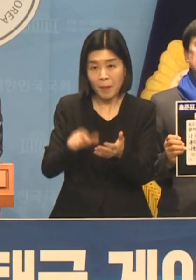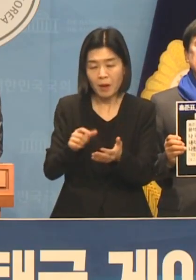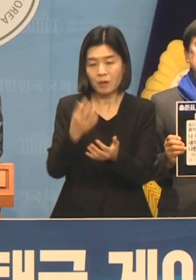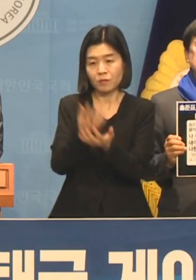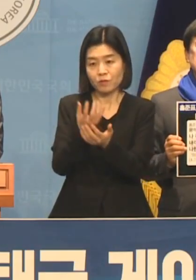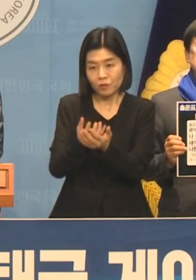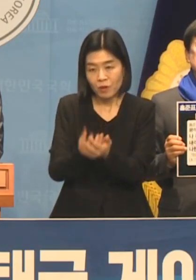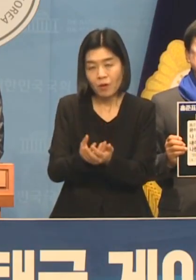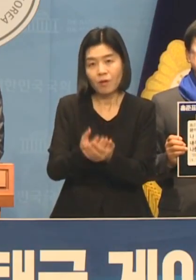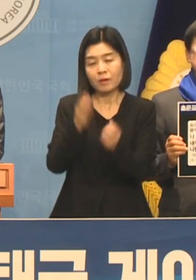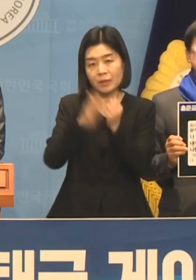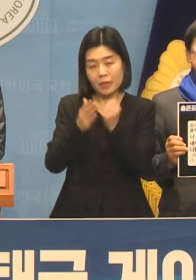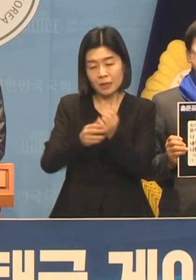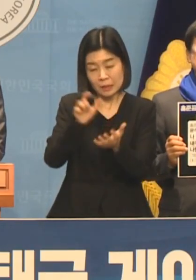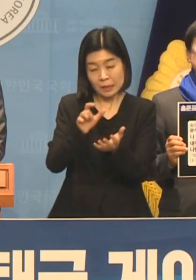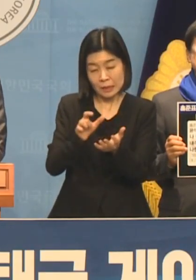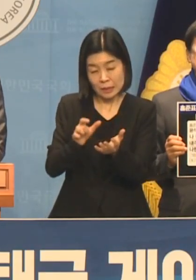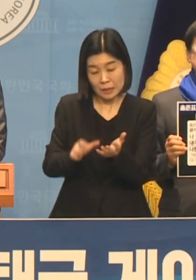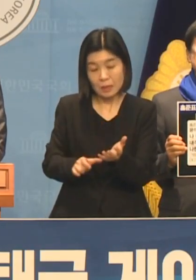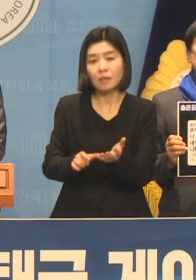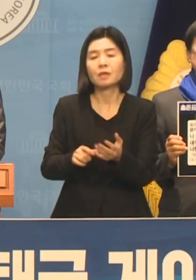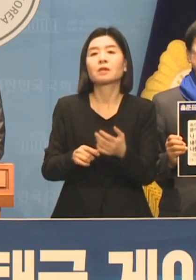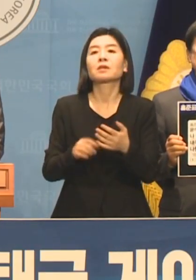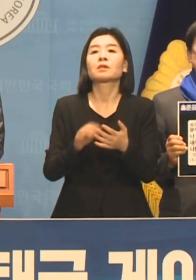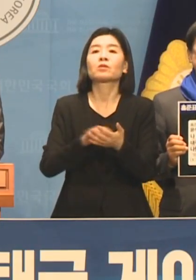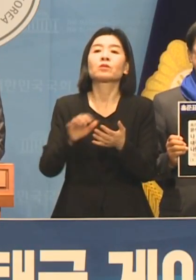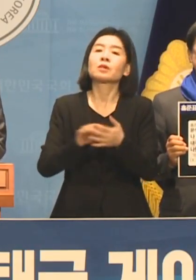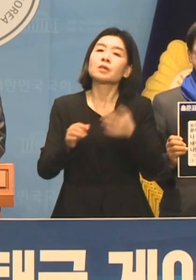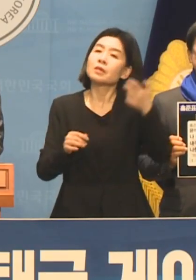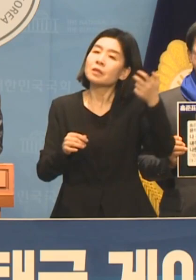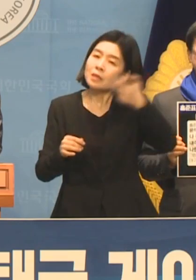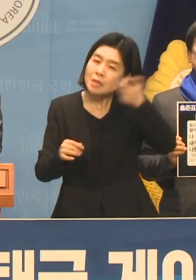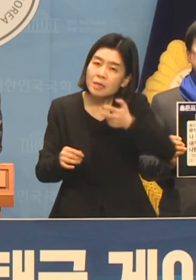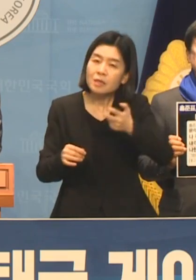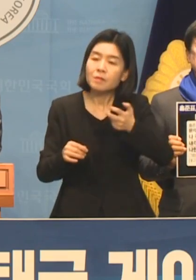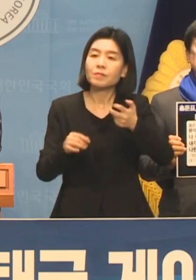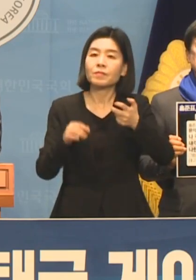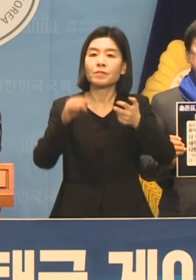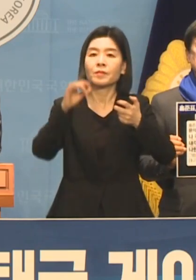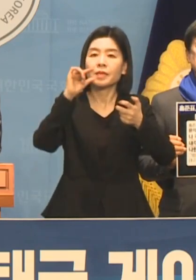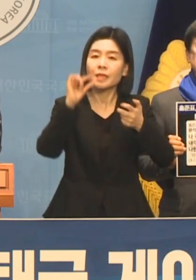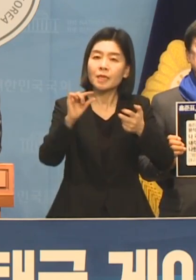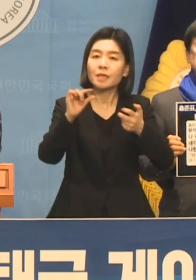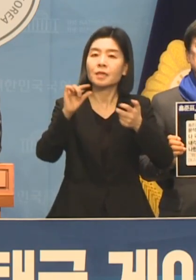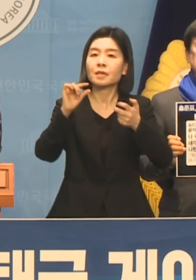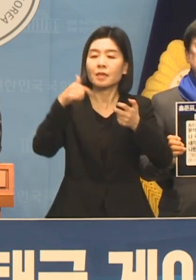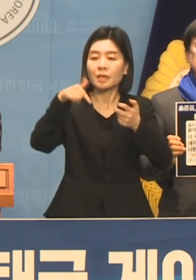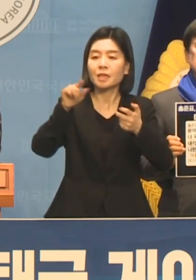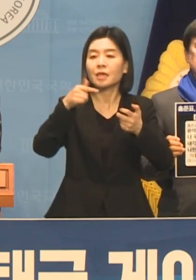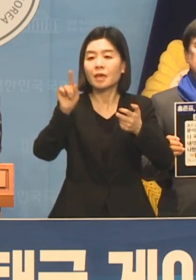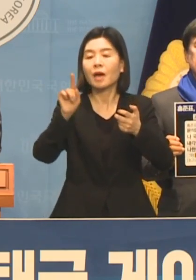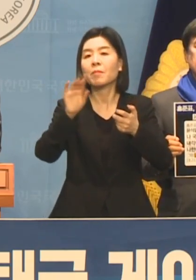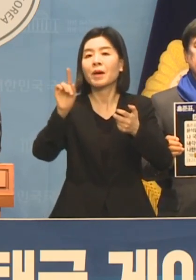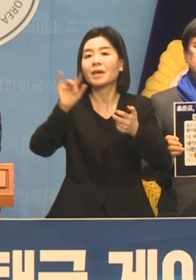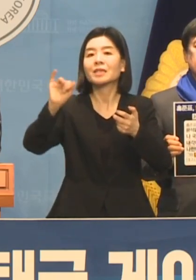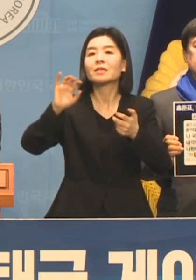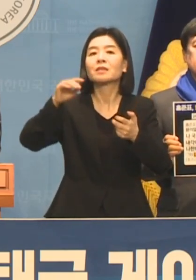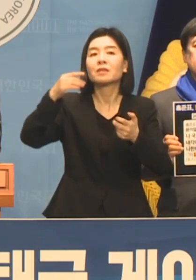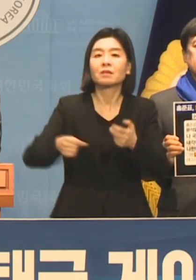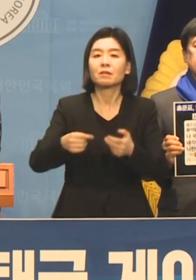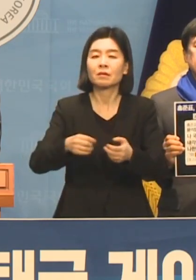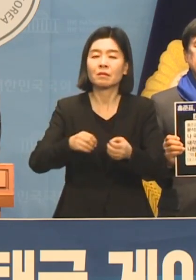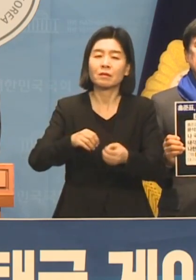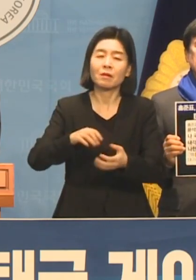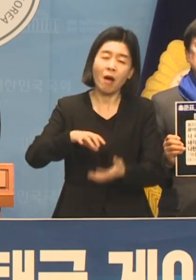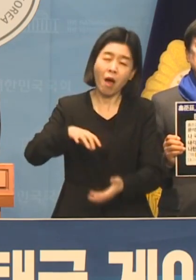파일 약 70GB 분량의 자료가 있다니까 엄청난 양입니다. 뉴스타파에서 확인한 주요 내용으로는 지금까지 공개된